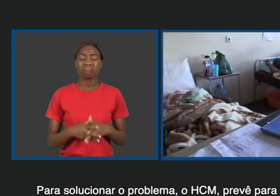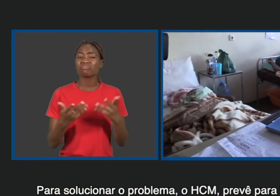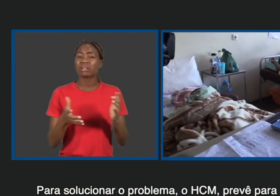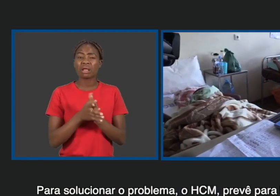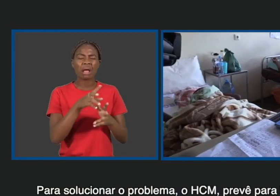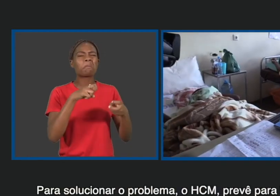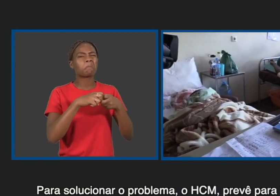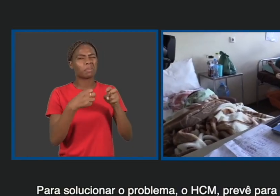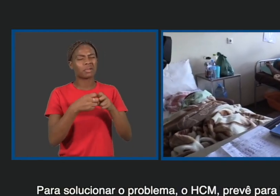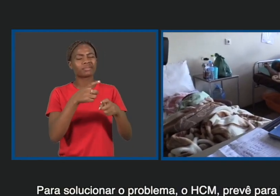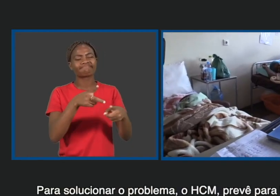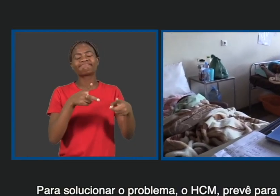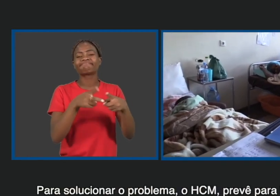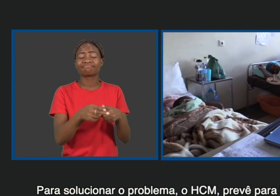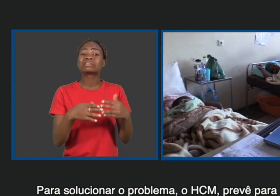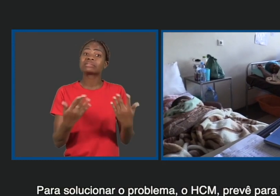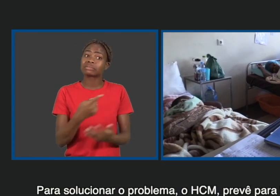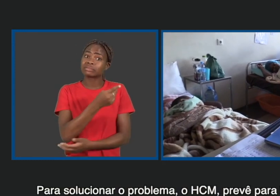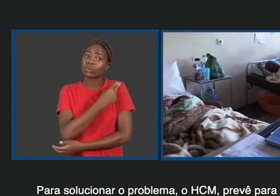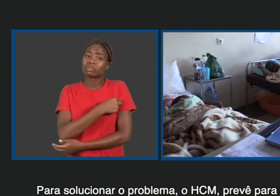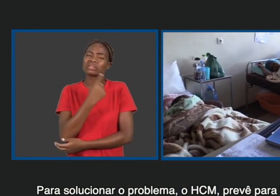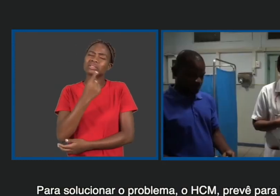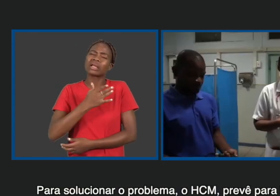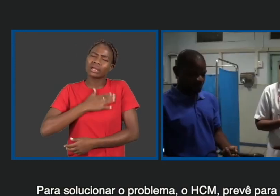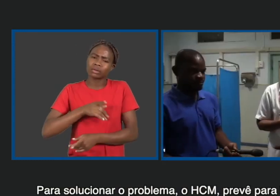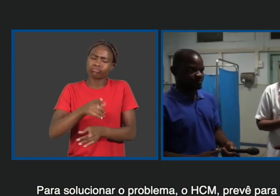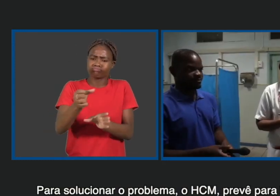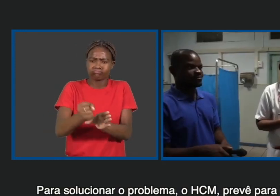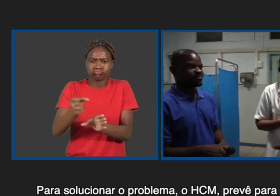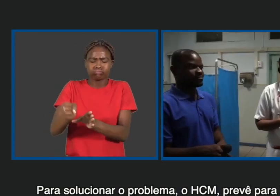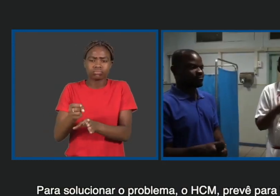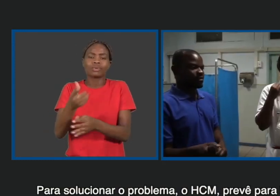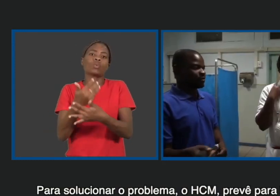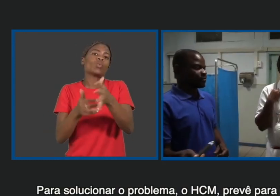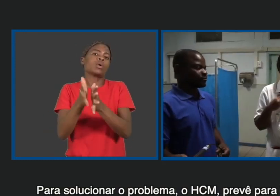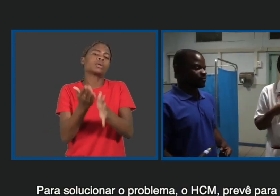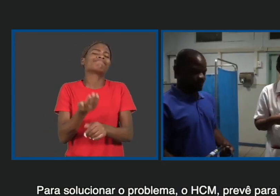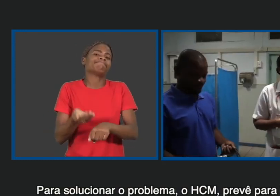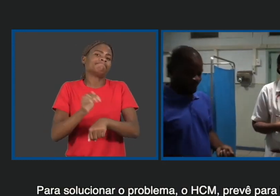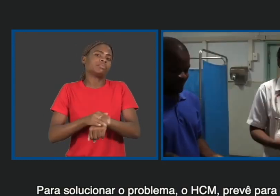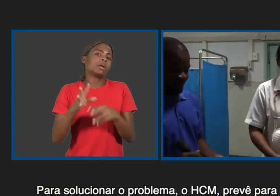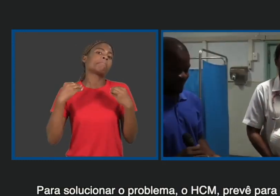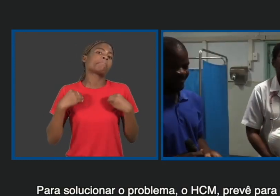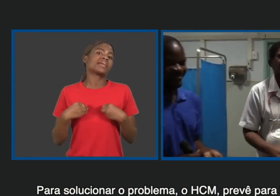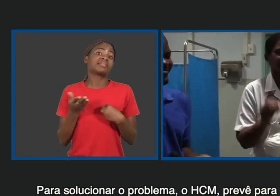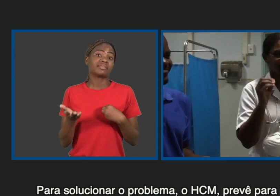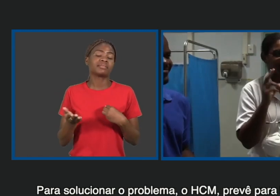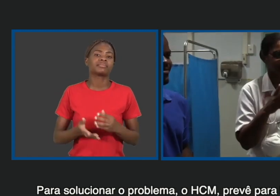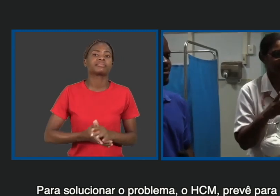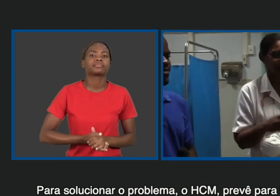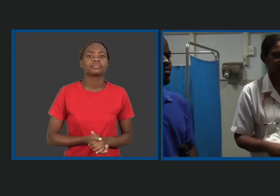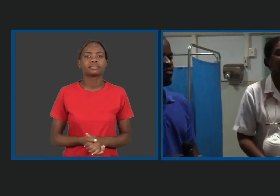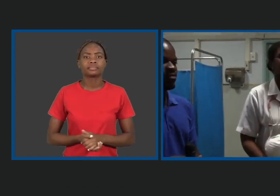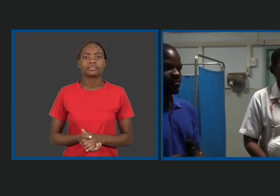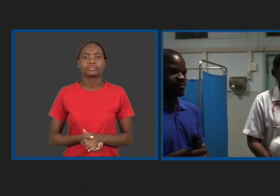Para solucionar o problema, o Hospital Central de Maputo prevê, para breve, aumentar o número de profissionais com